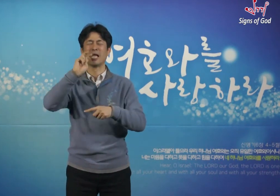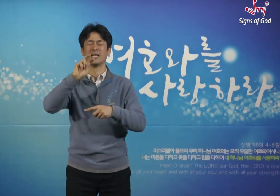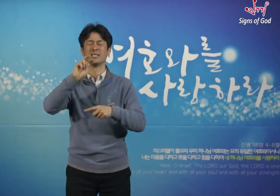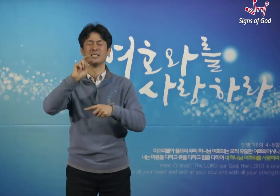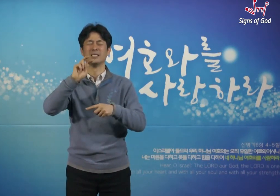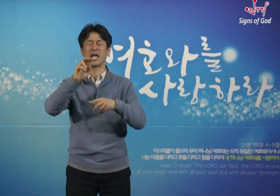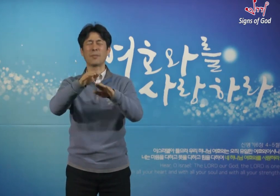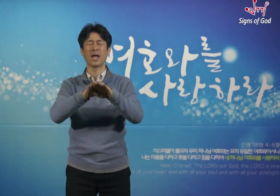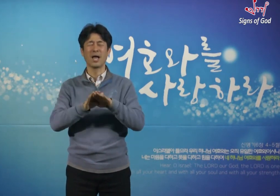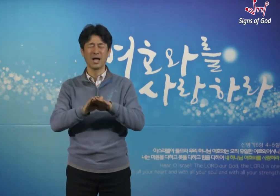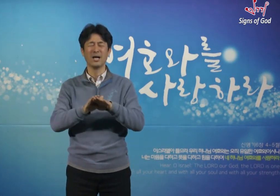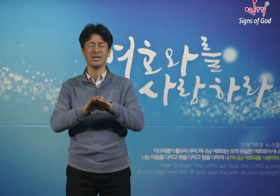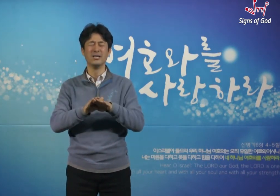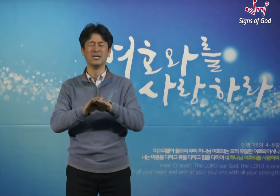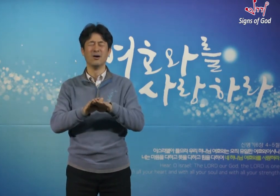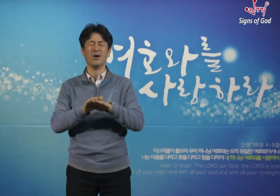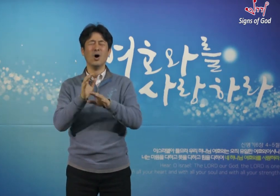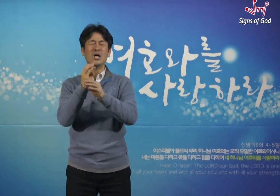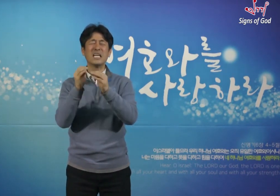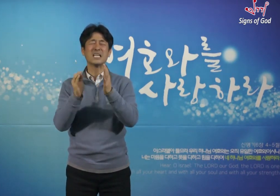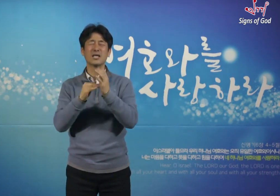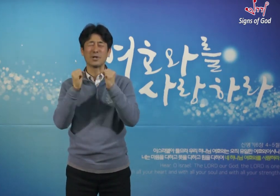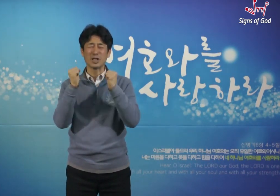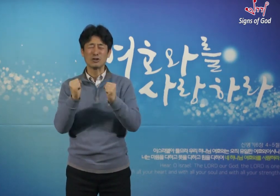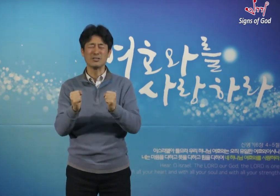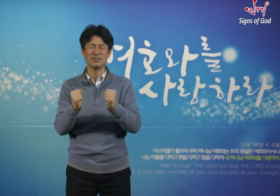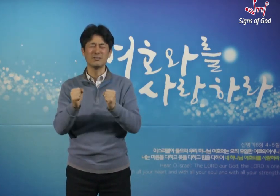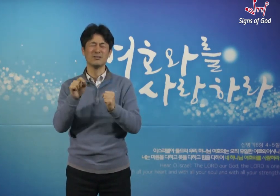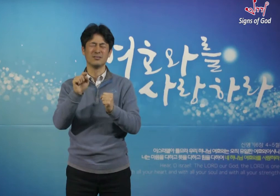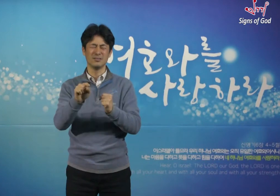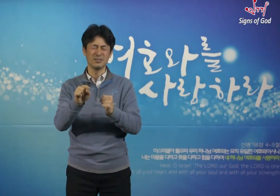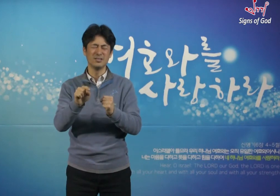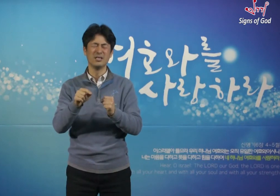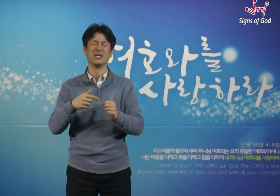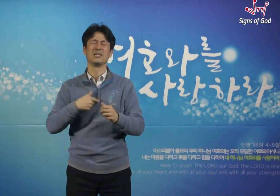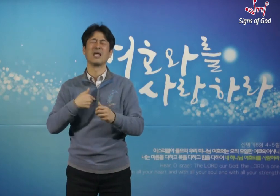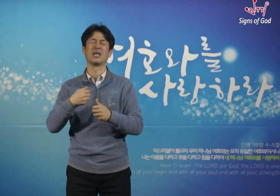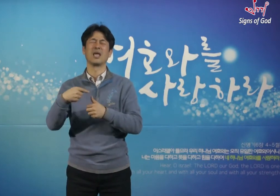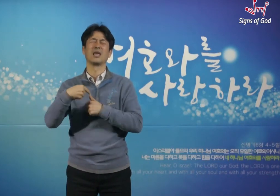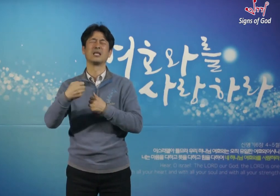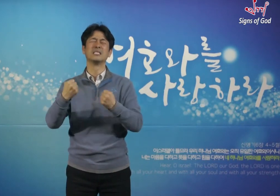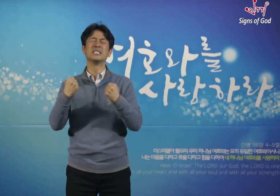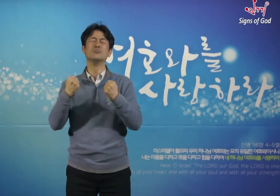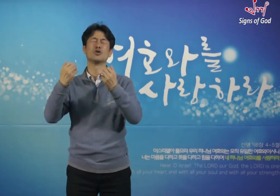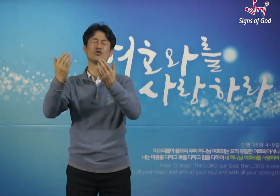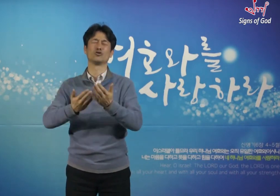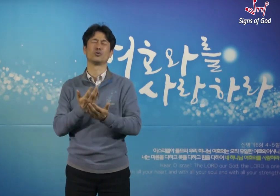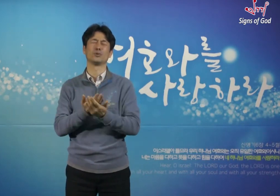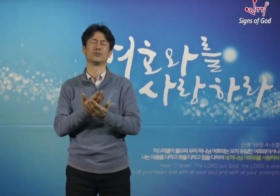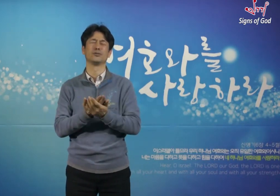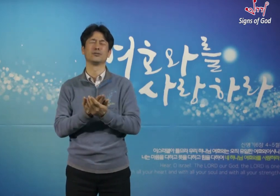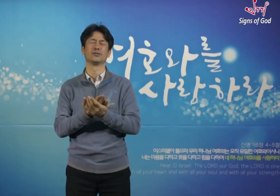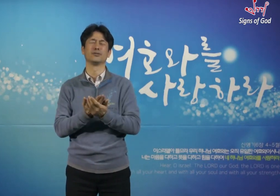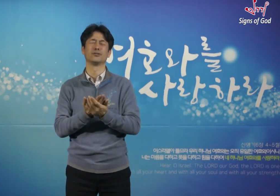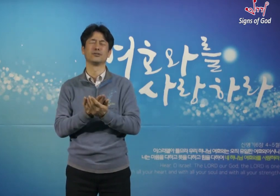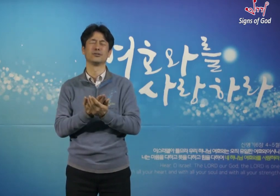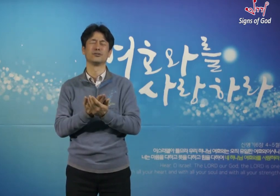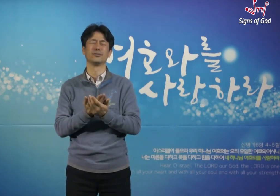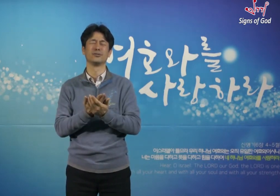주님, 수화를 예배를 통해서 언제까지 제가 지금 이것을 몸 건강해서